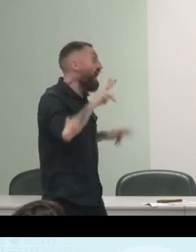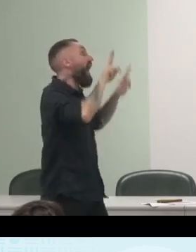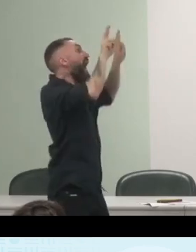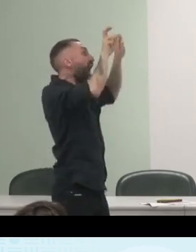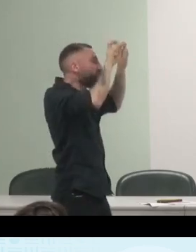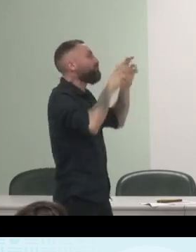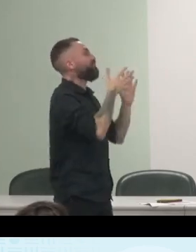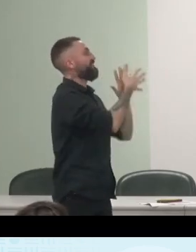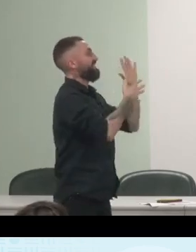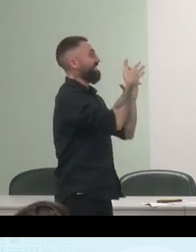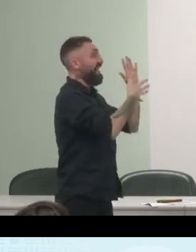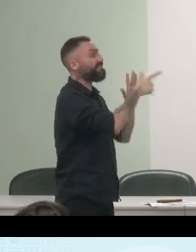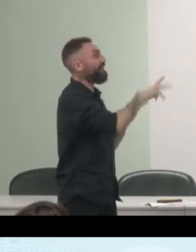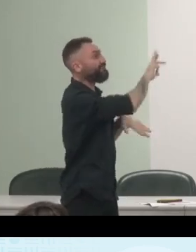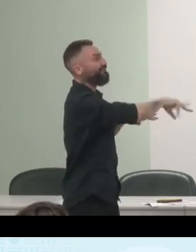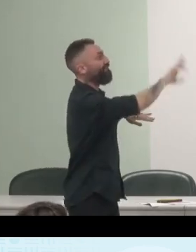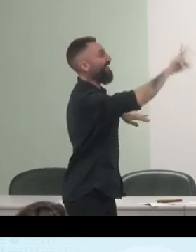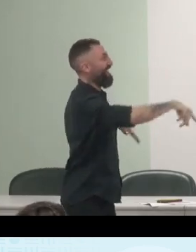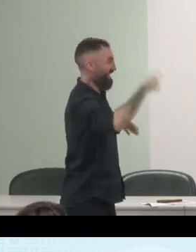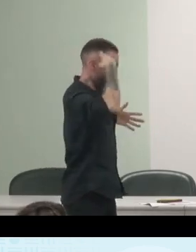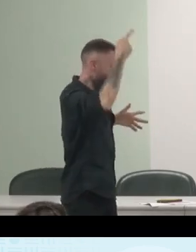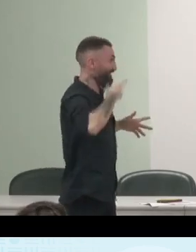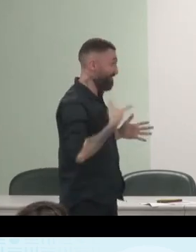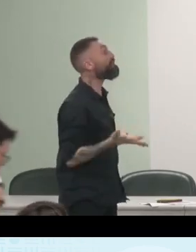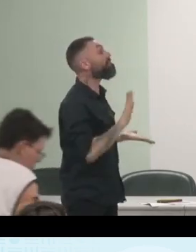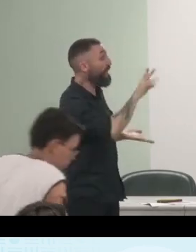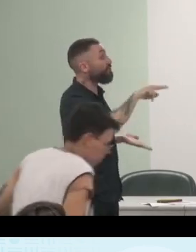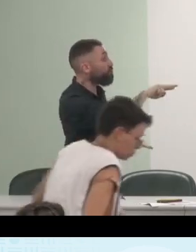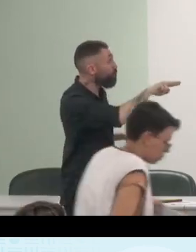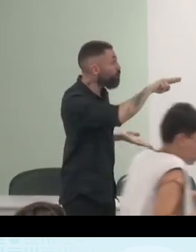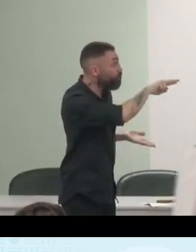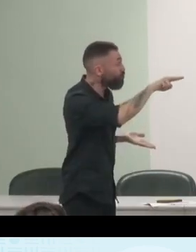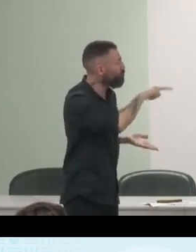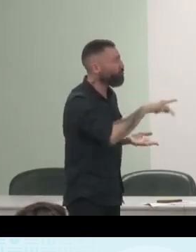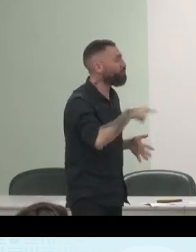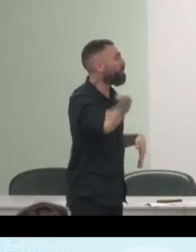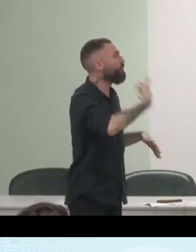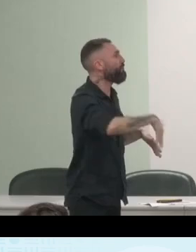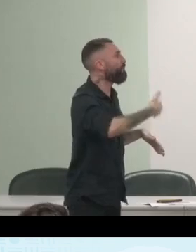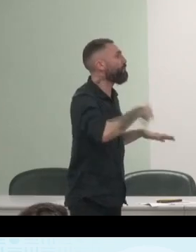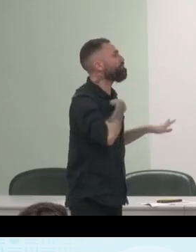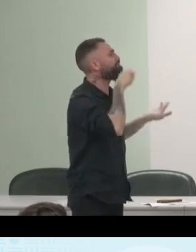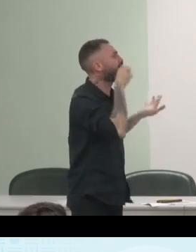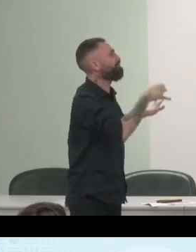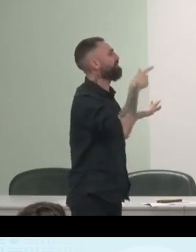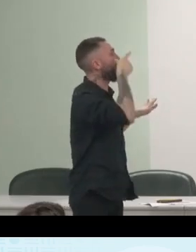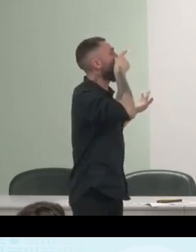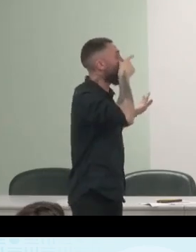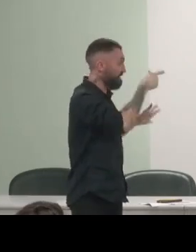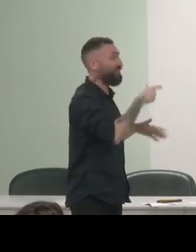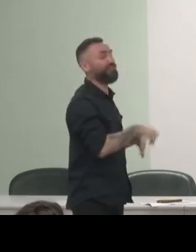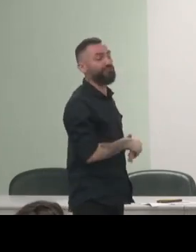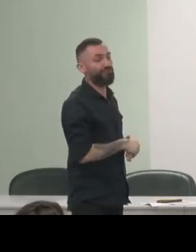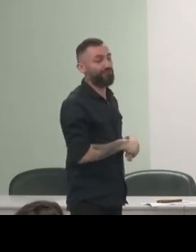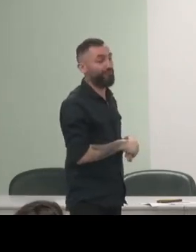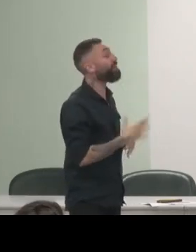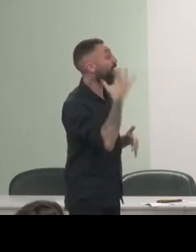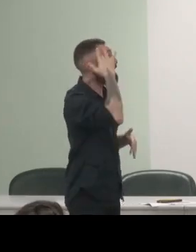assuntos bastante diferentes. Mas os 2 assuntos muito interessantes. Acho que essa mesa é muito importante,